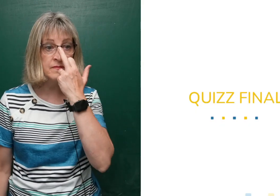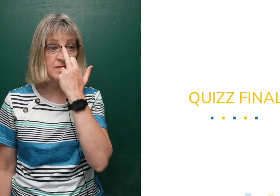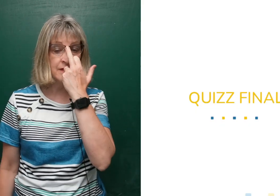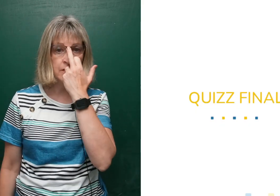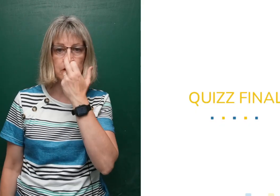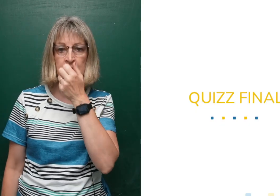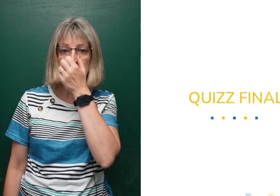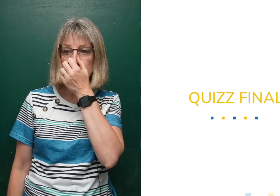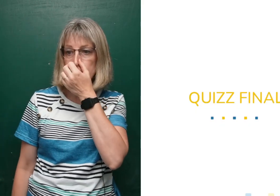Voilà.